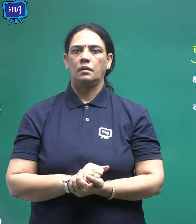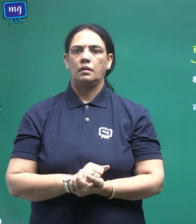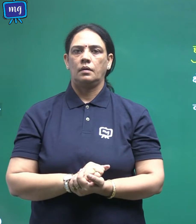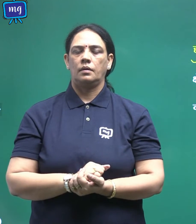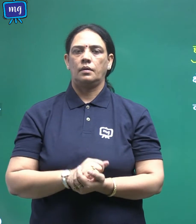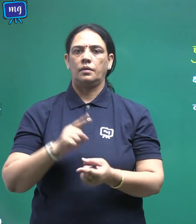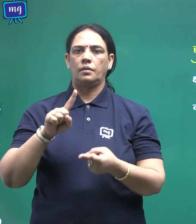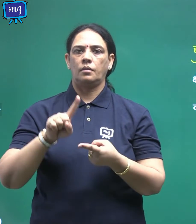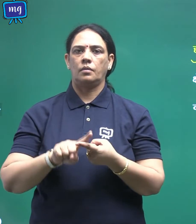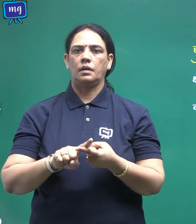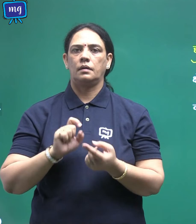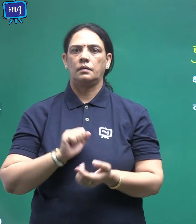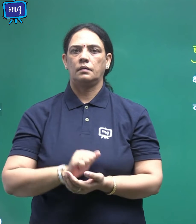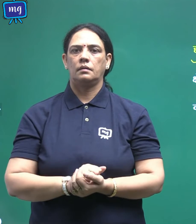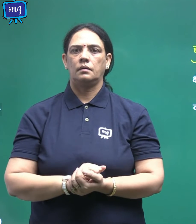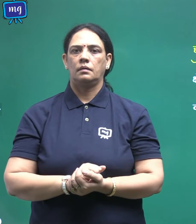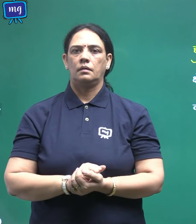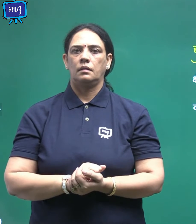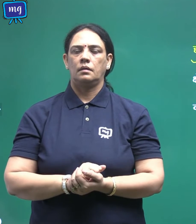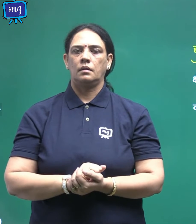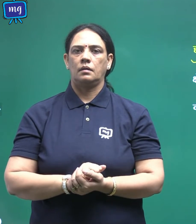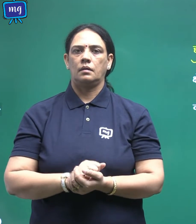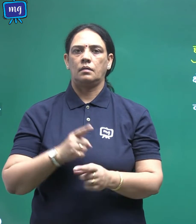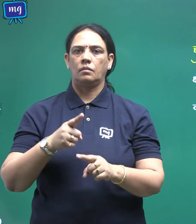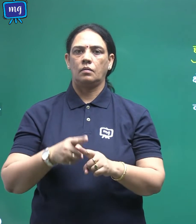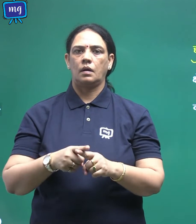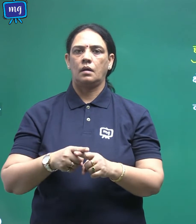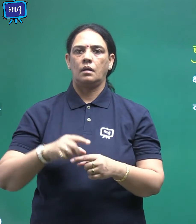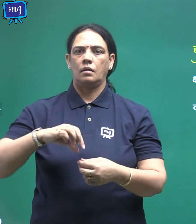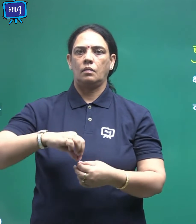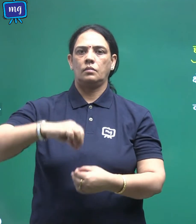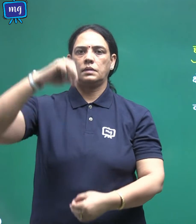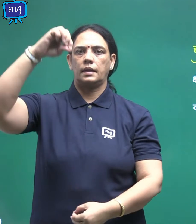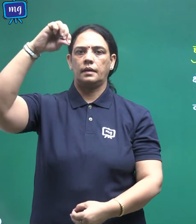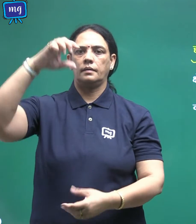योग गुणा ऊंचाई।